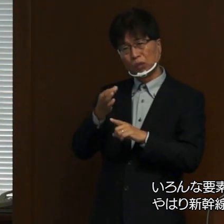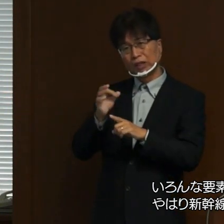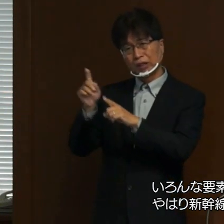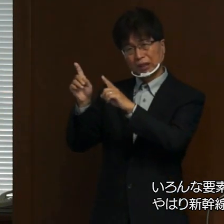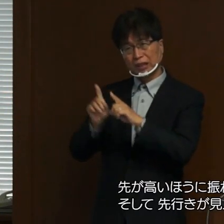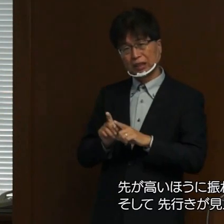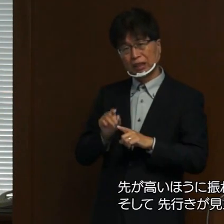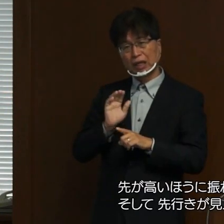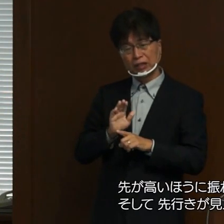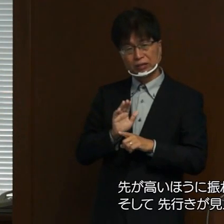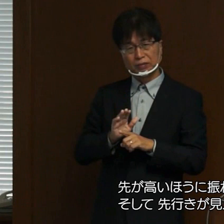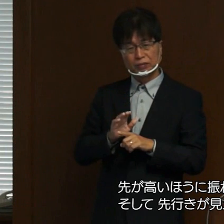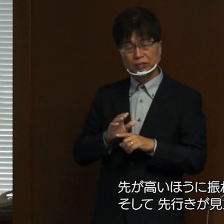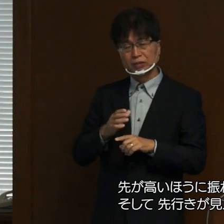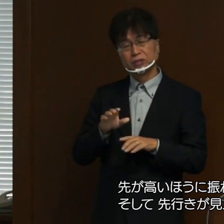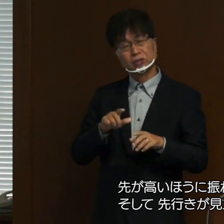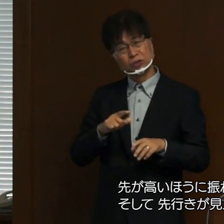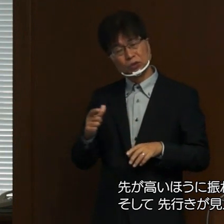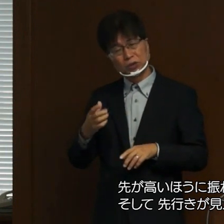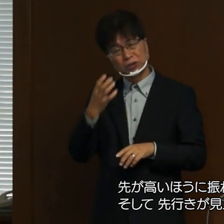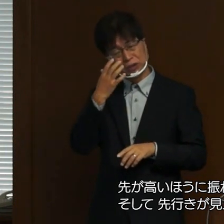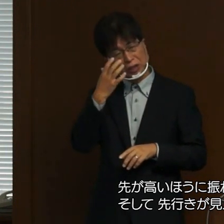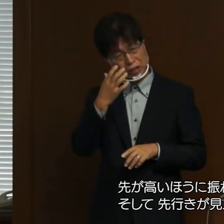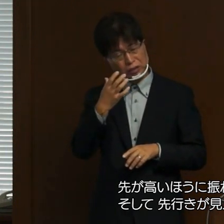というのは先が